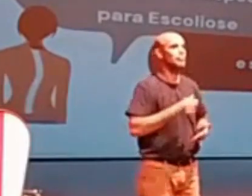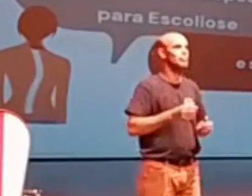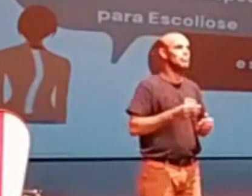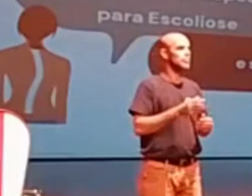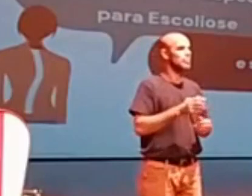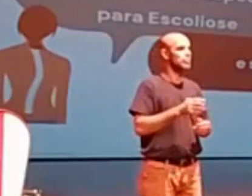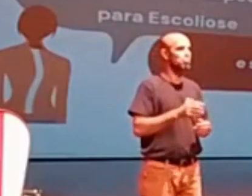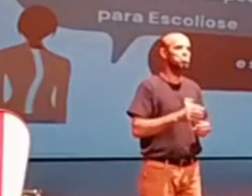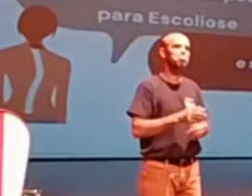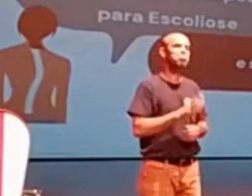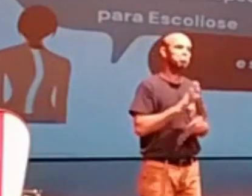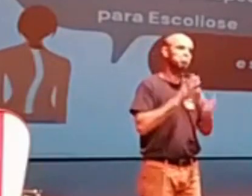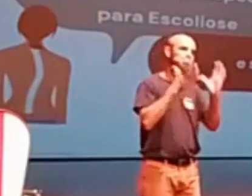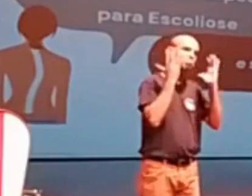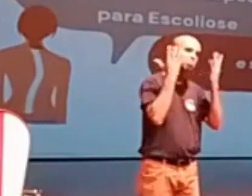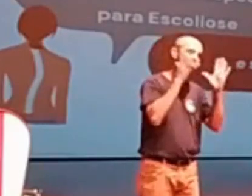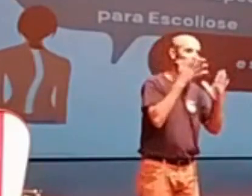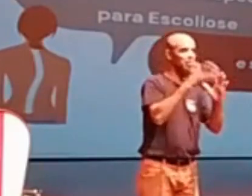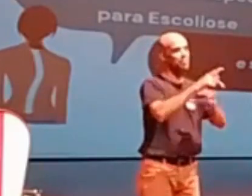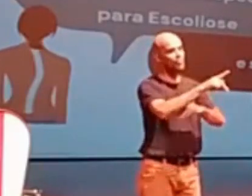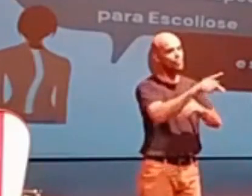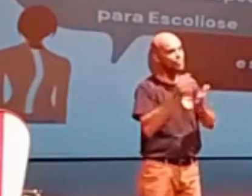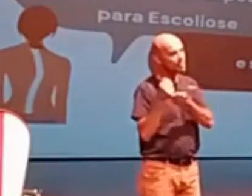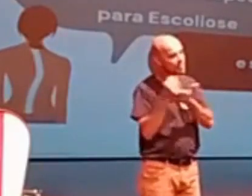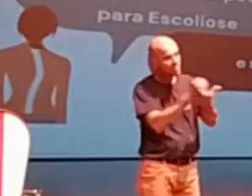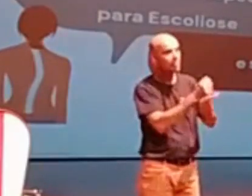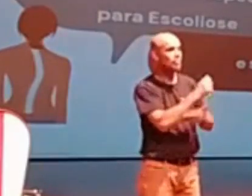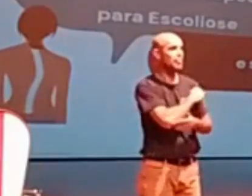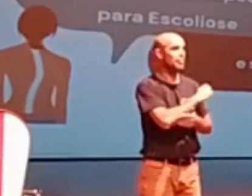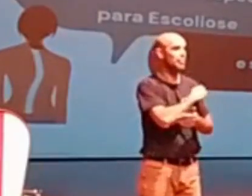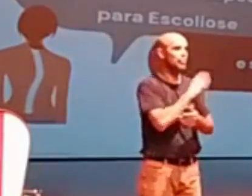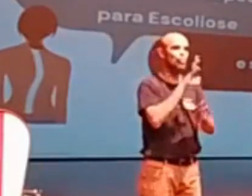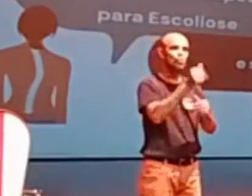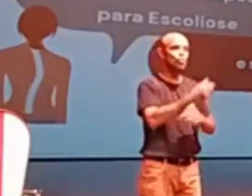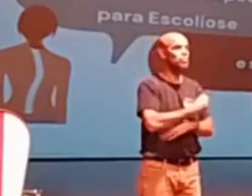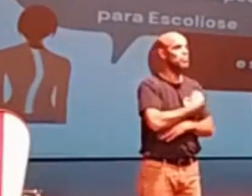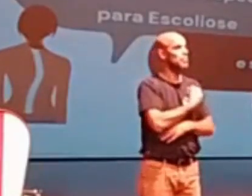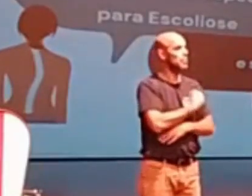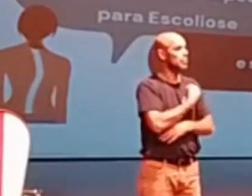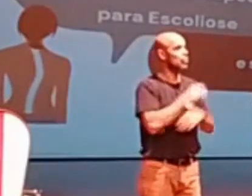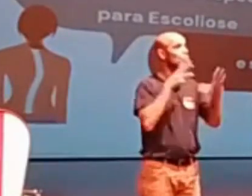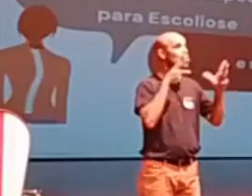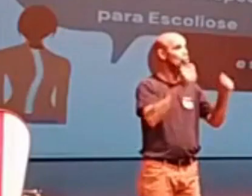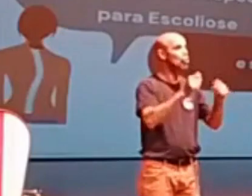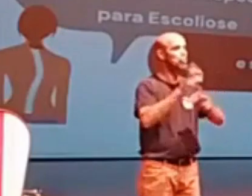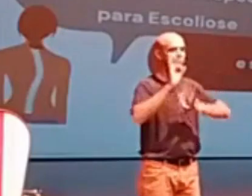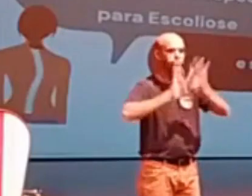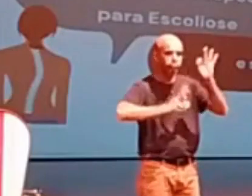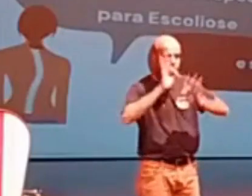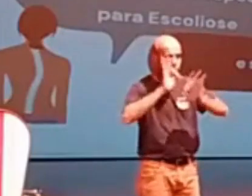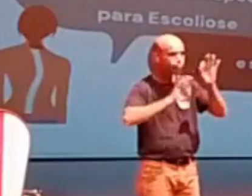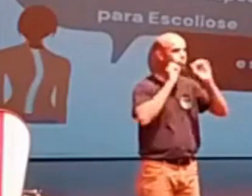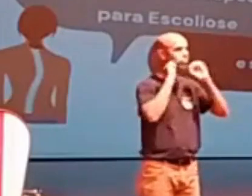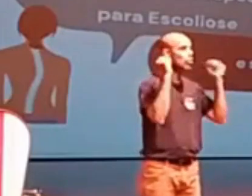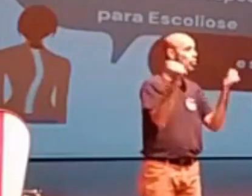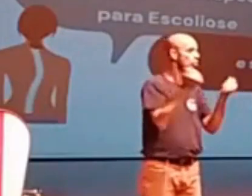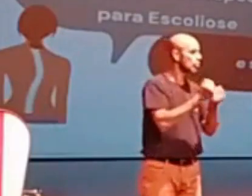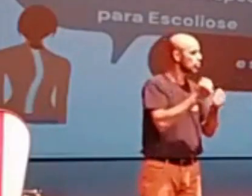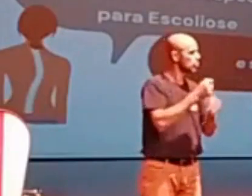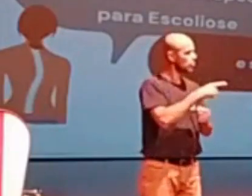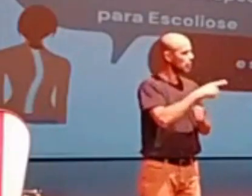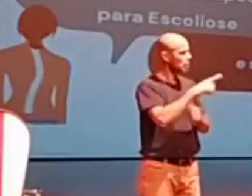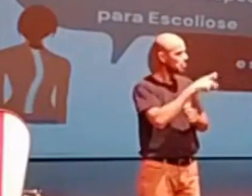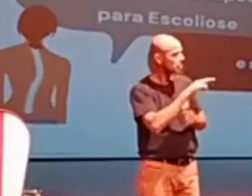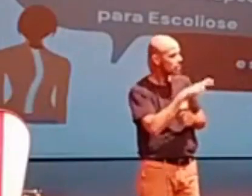alunos, parabéns. Parabéns a todos que estão presentes. Parabéns a todo mundo que organizou isso. A Priscila que pensou e foi